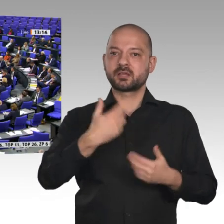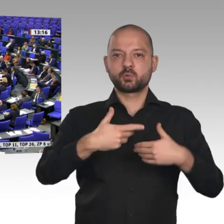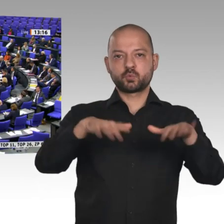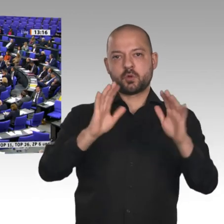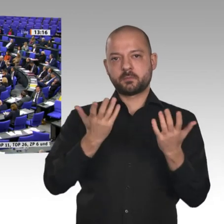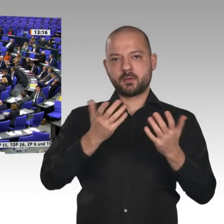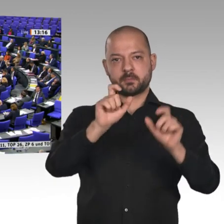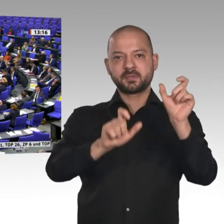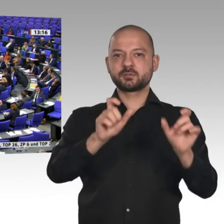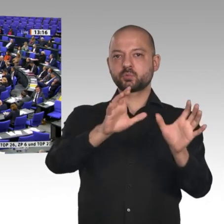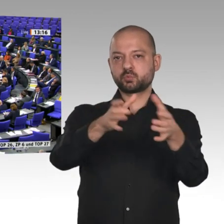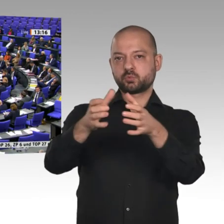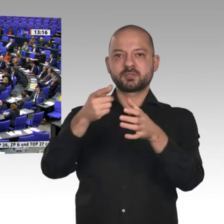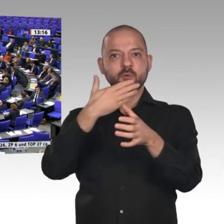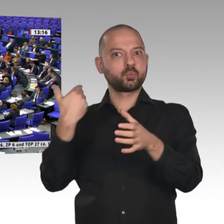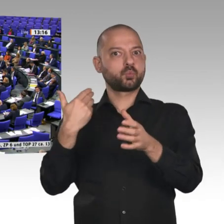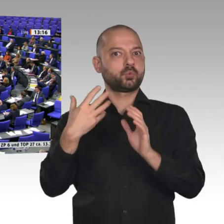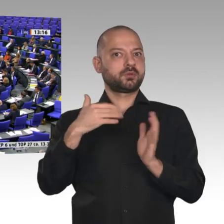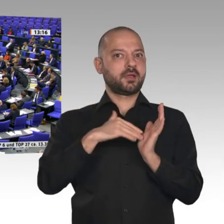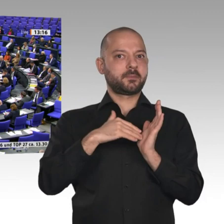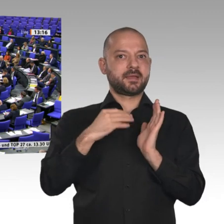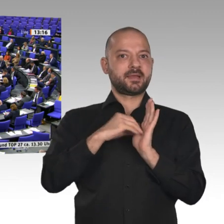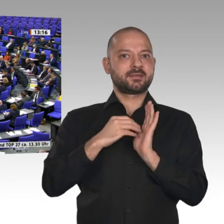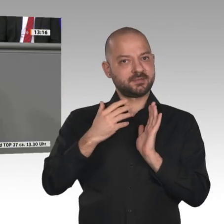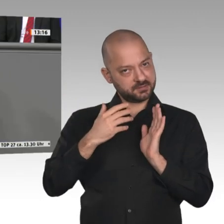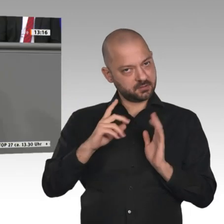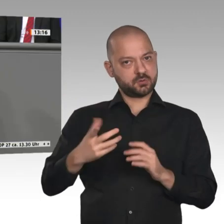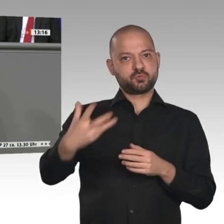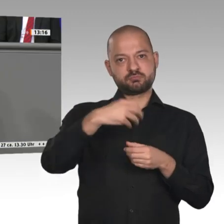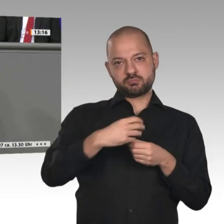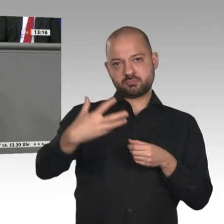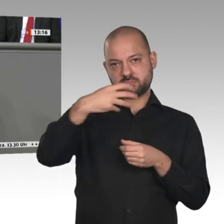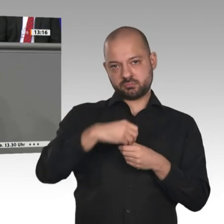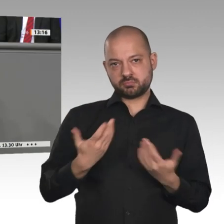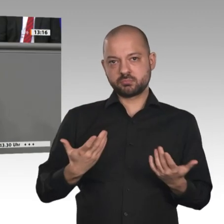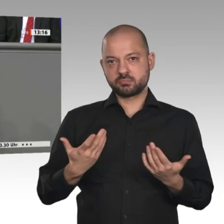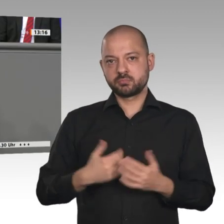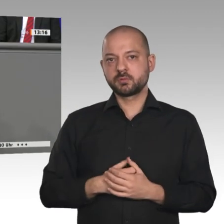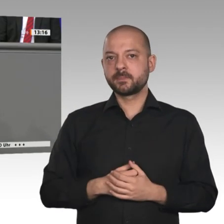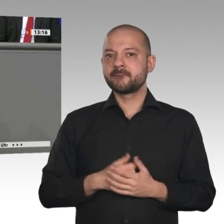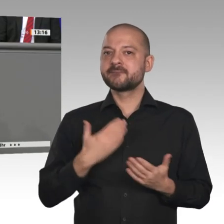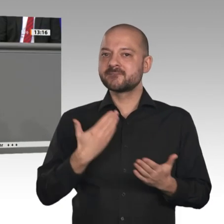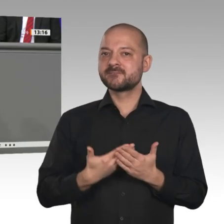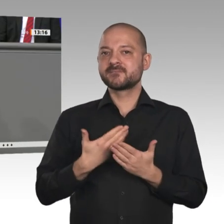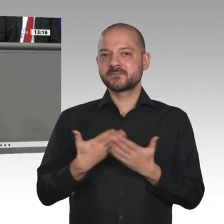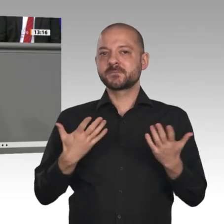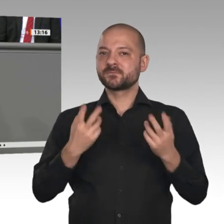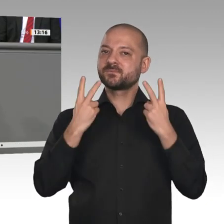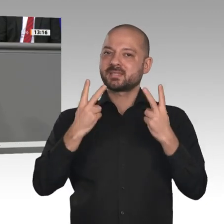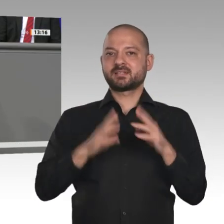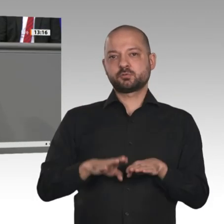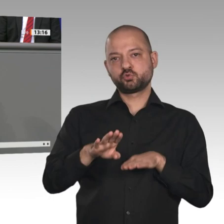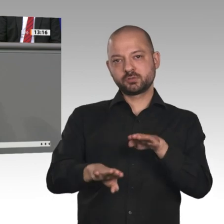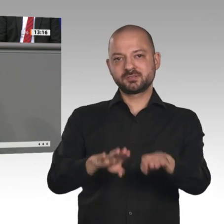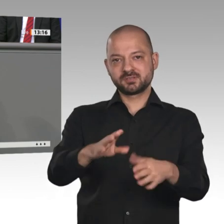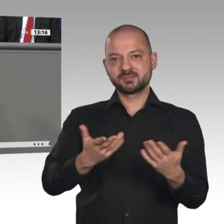das ist dargestellt worden, aber wir sind gewiss noch nicht am Ziel. Darüber war in der Koalition aber keine Einigkeit zu erzielen und deswegen muss ich Sie für heute